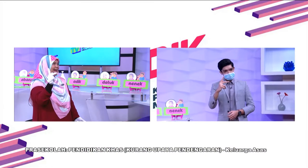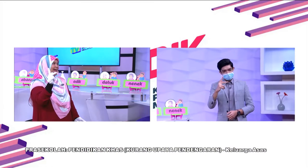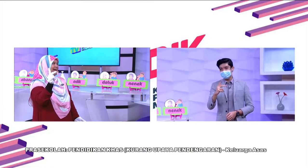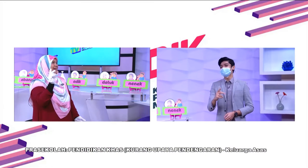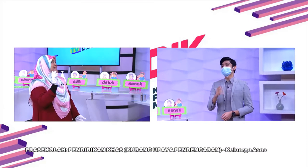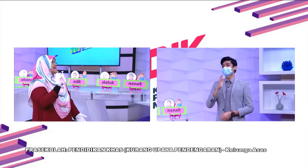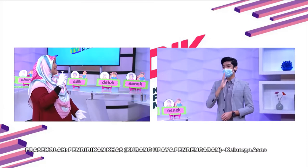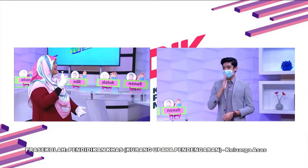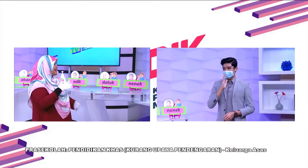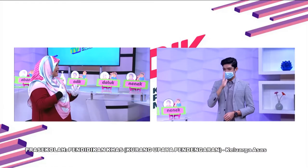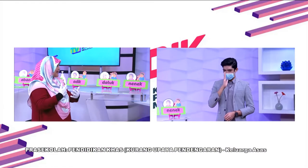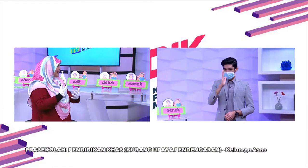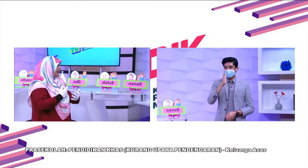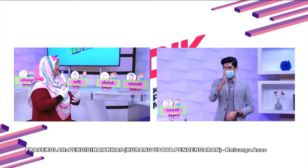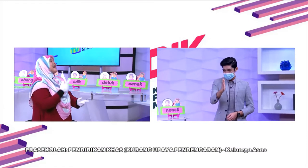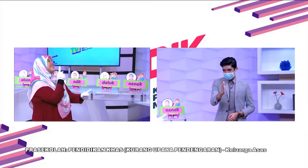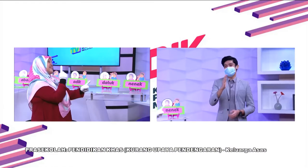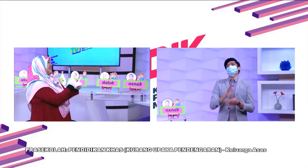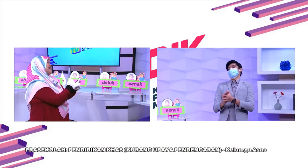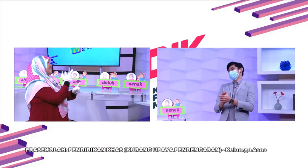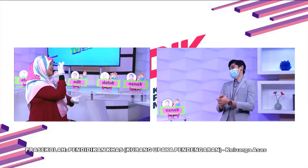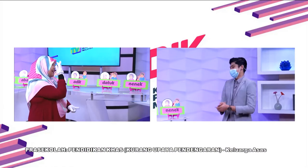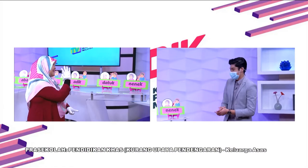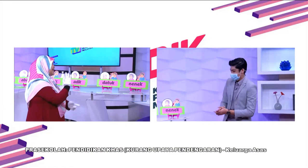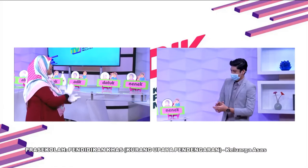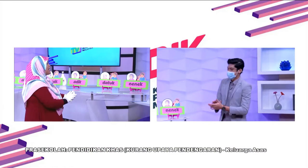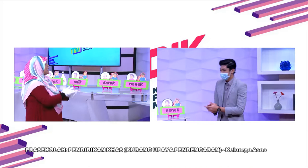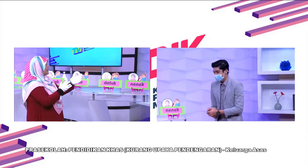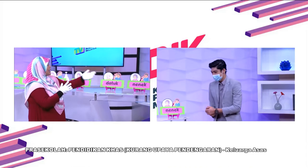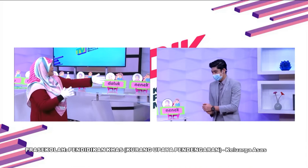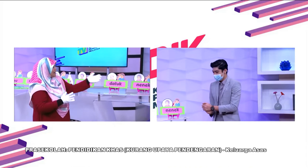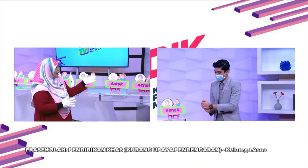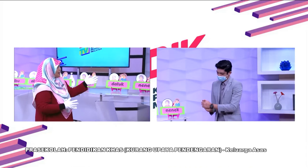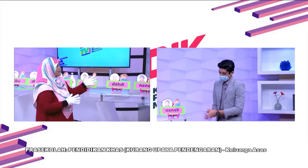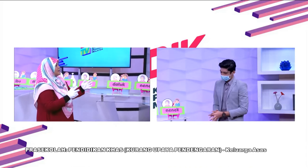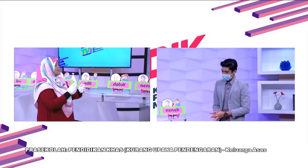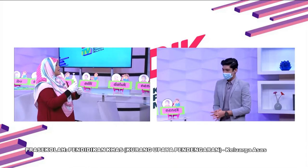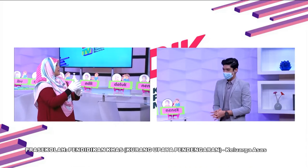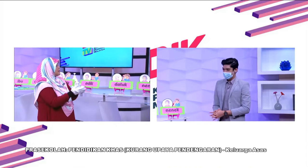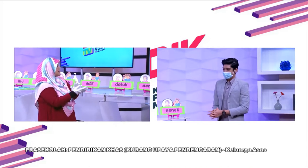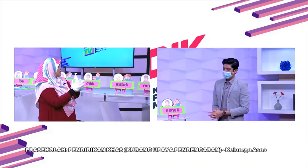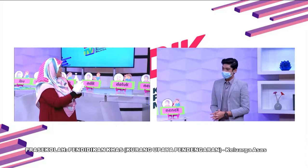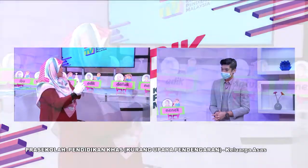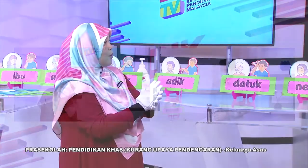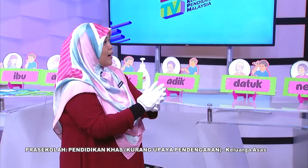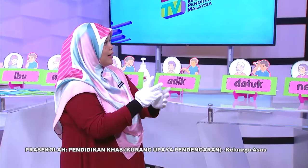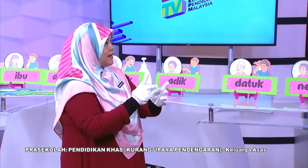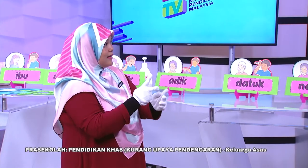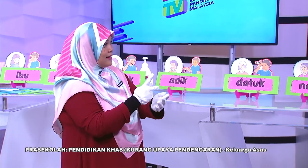nini2 di nenek Hahaha David cerny adalah menjadi keluarga